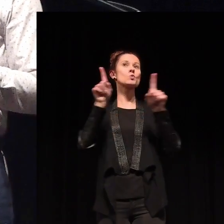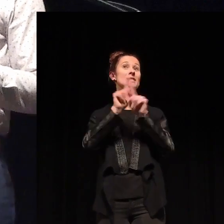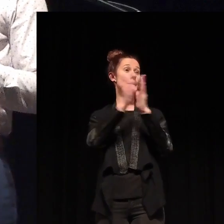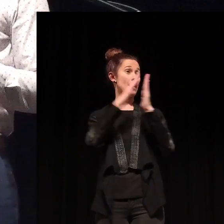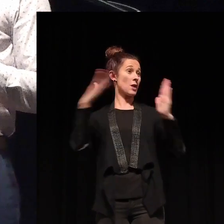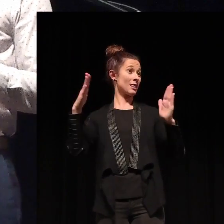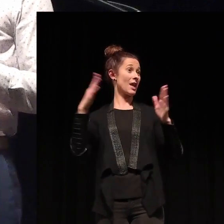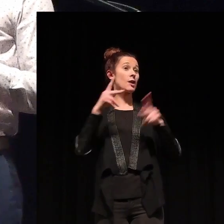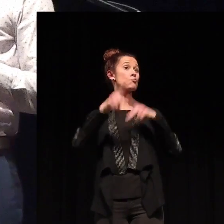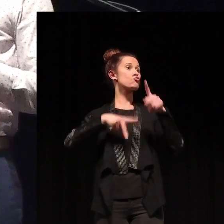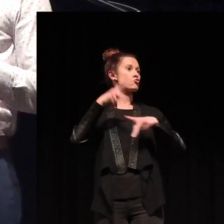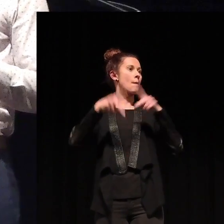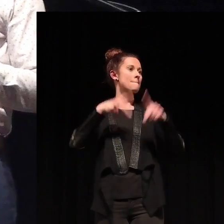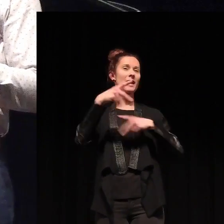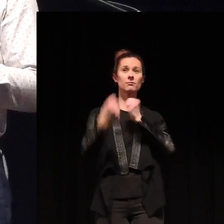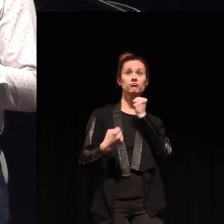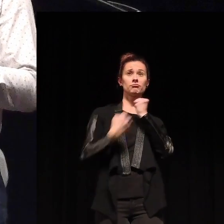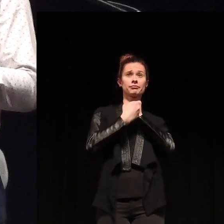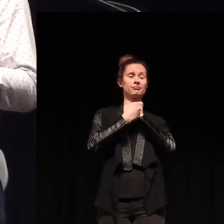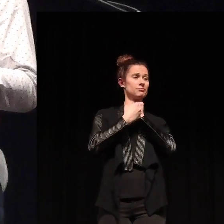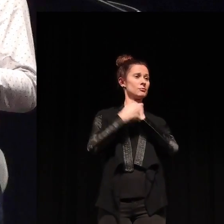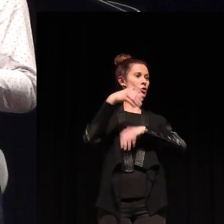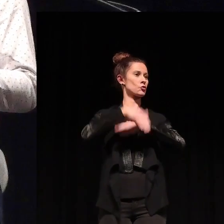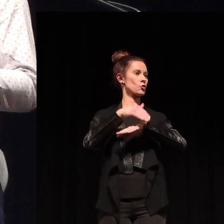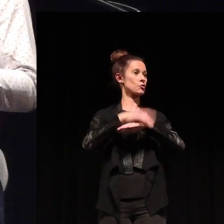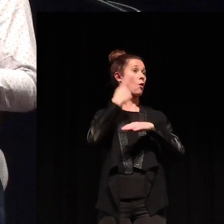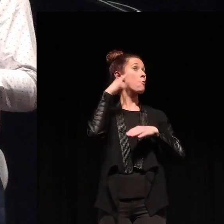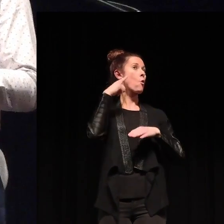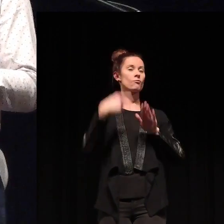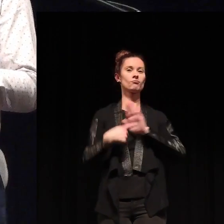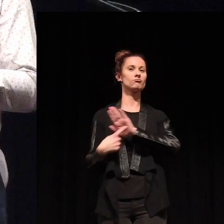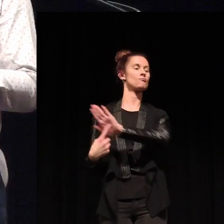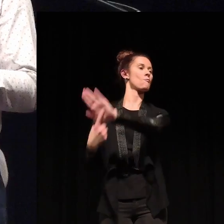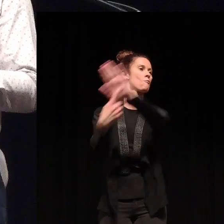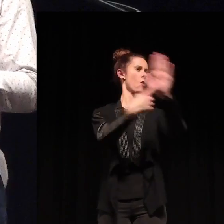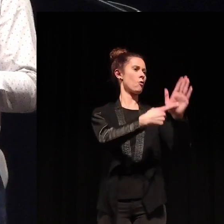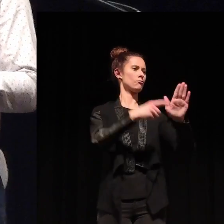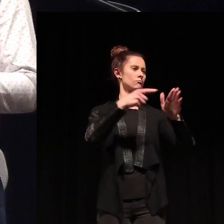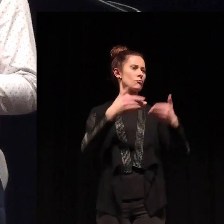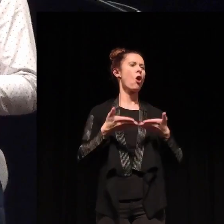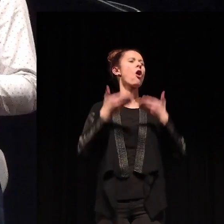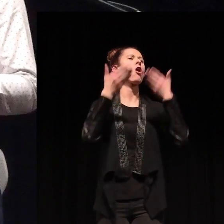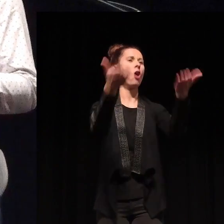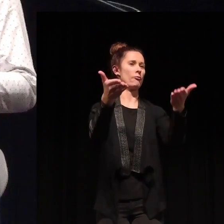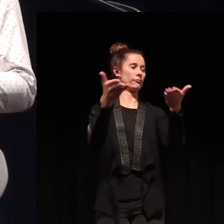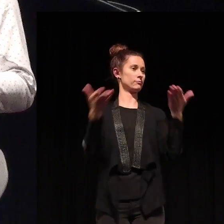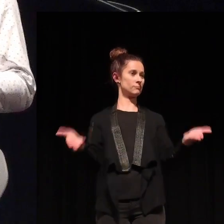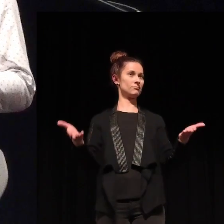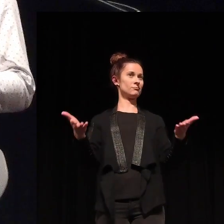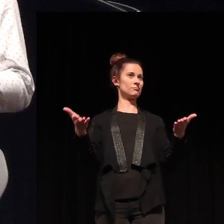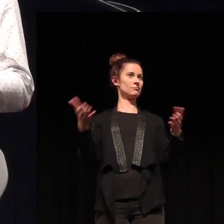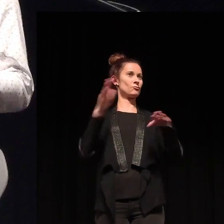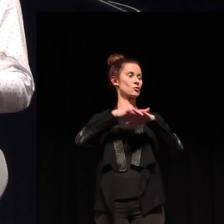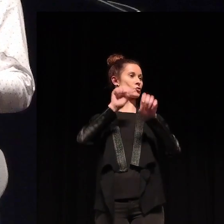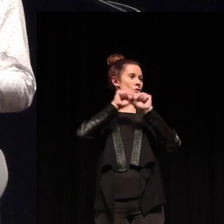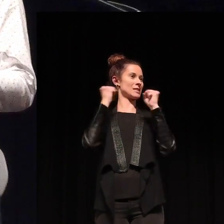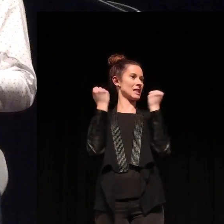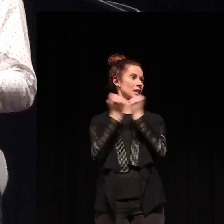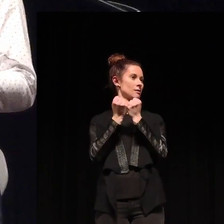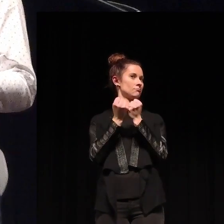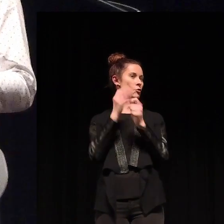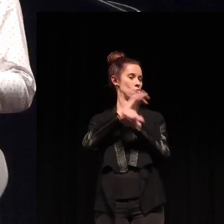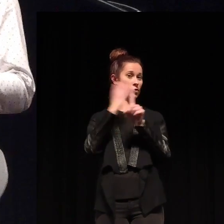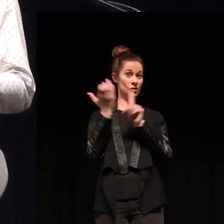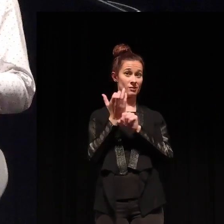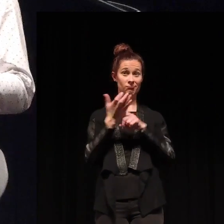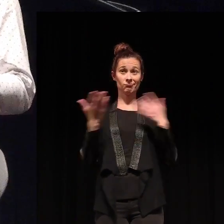s'être soudés les coudes pour nous offrir ce soir une belle programmation riche à l'image de notre communauté scolaire ici au CCJL. Donc,